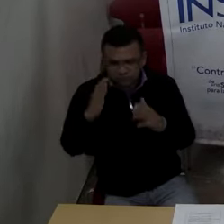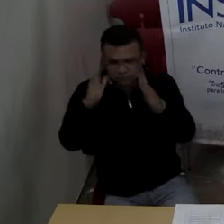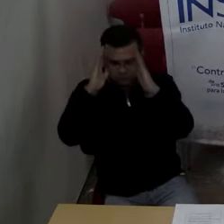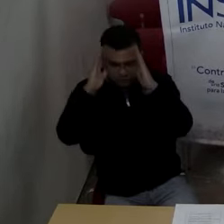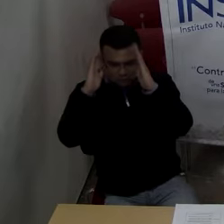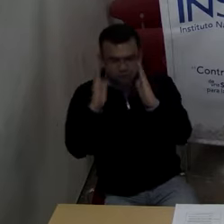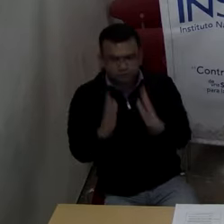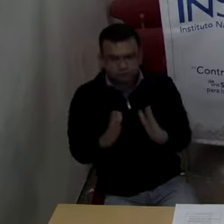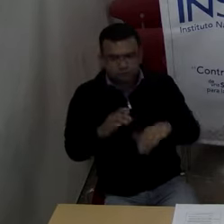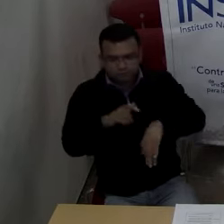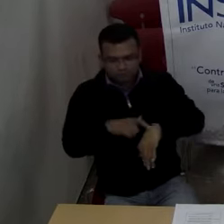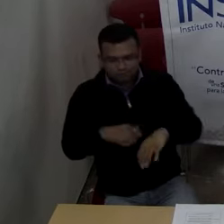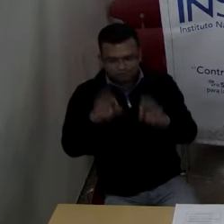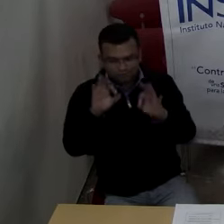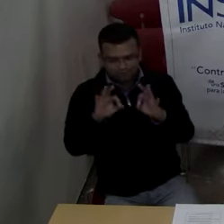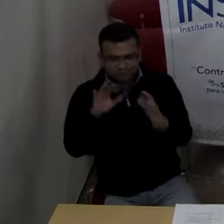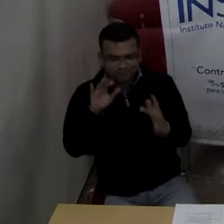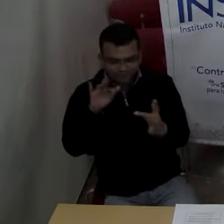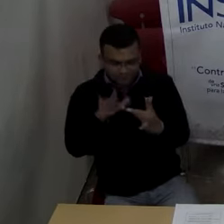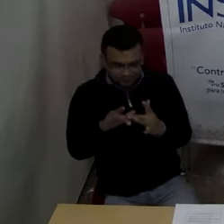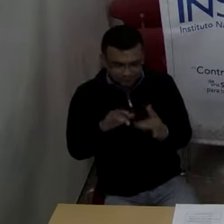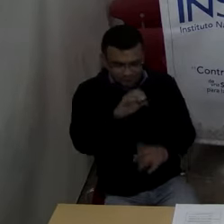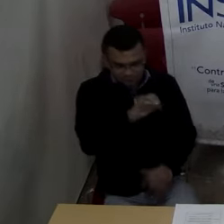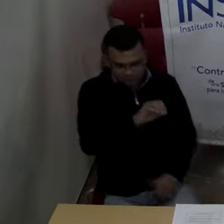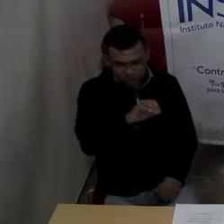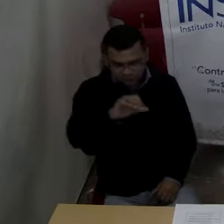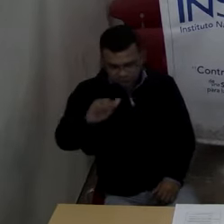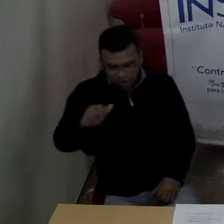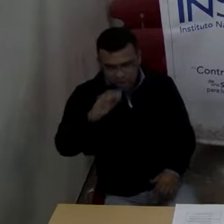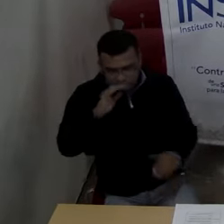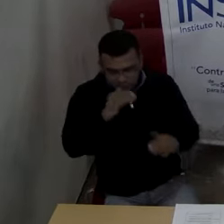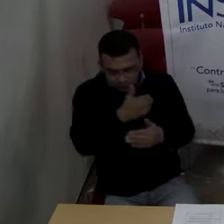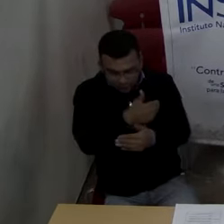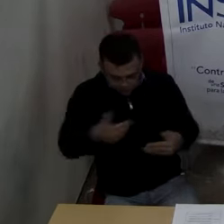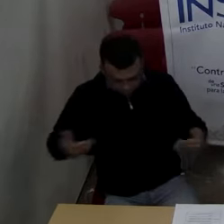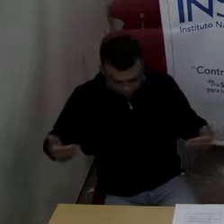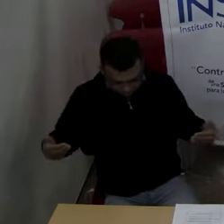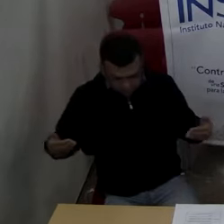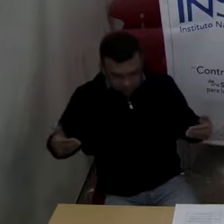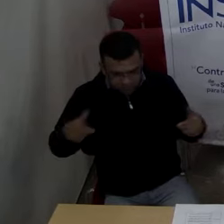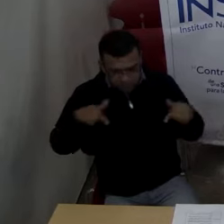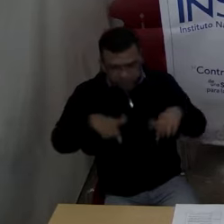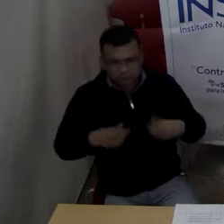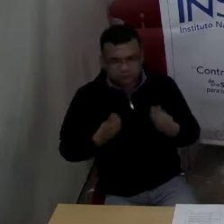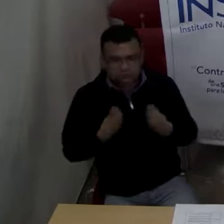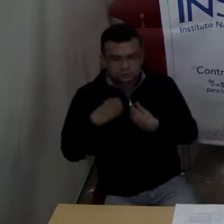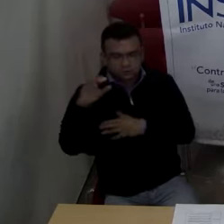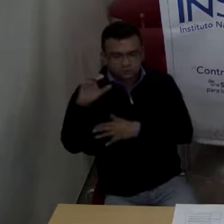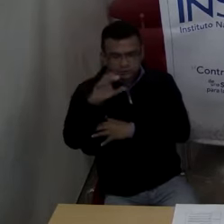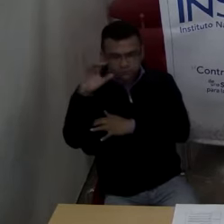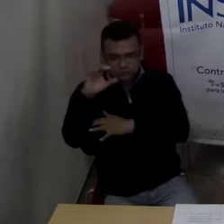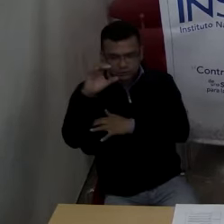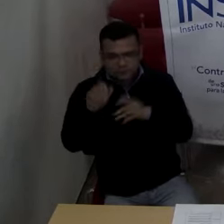y oportuna a los niños y niñas de la población en Colombia.